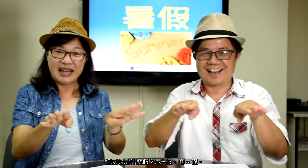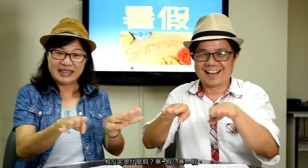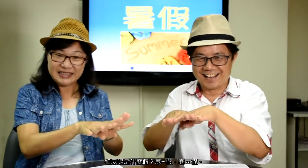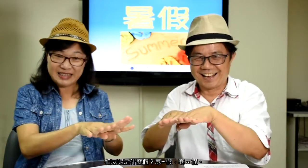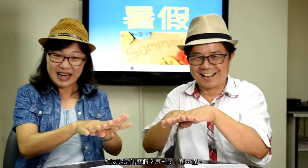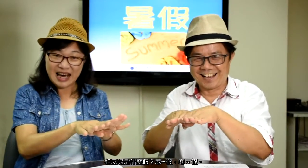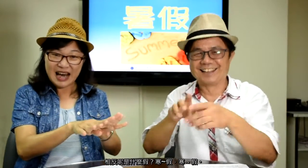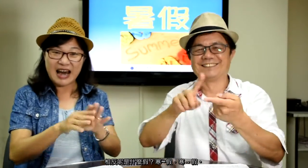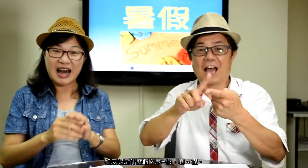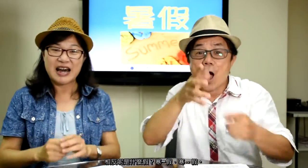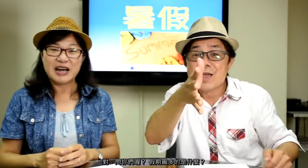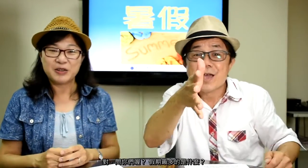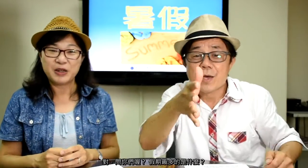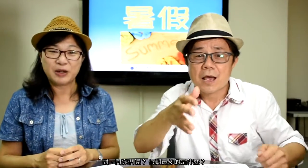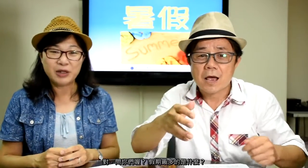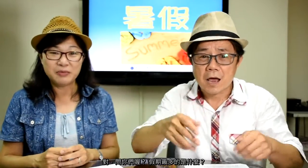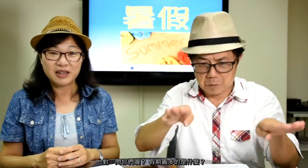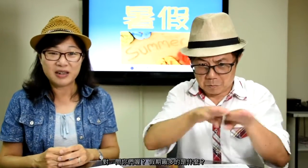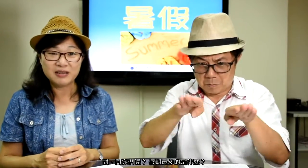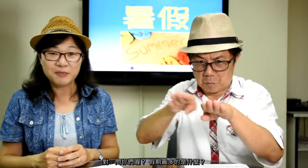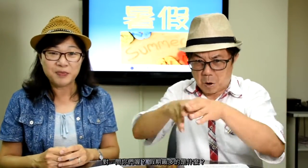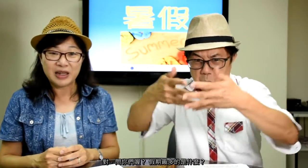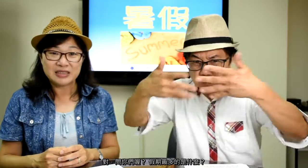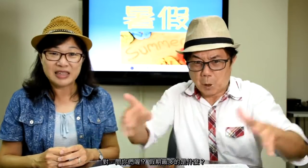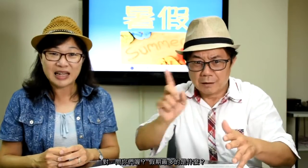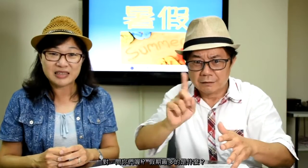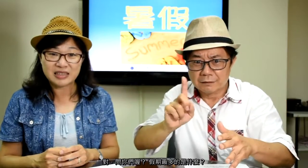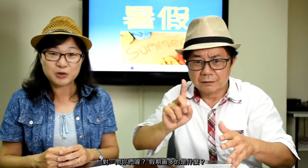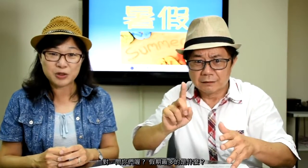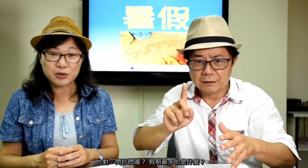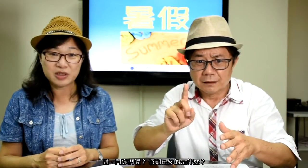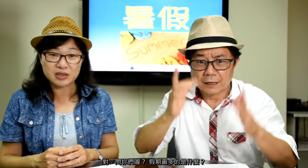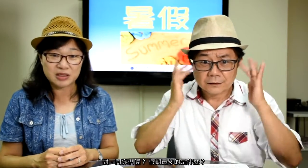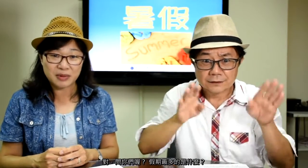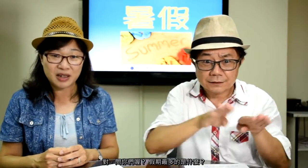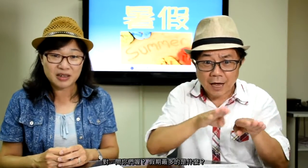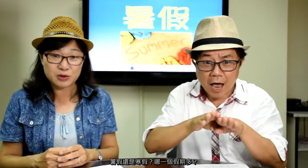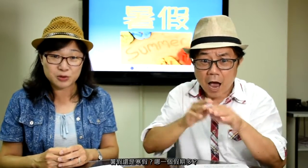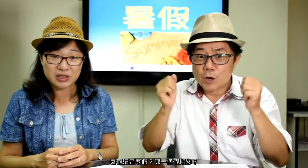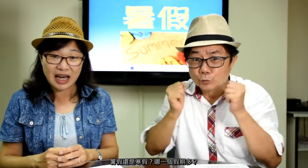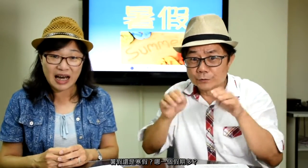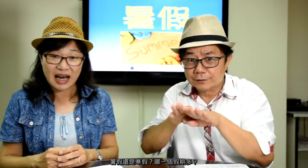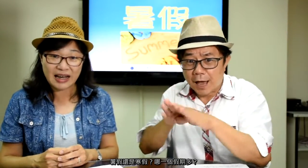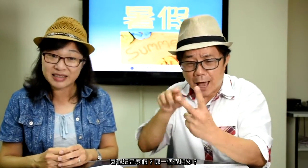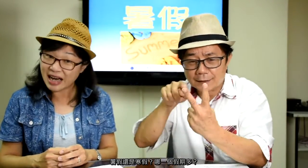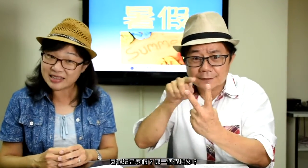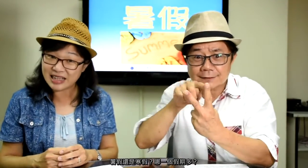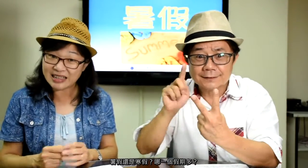寒假。对，问你们哦，假期最多的是什么？暑假还是寒假？哪